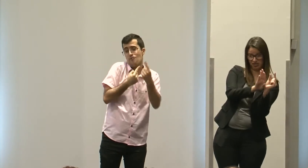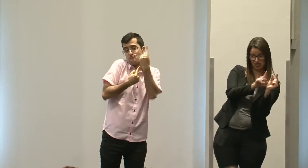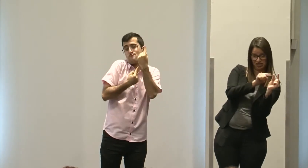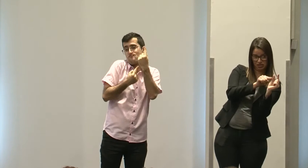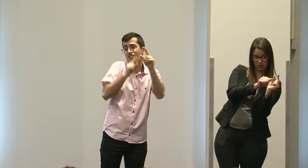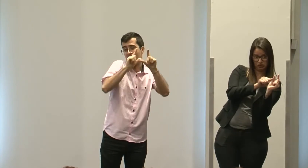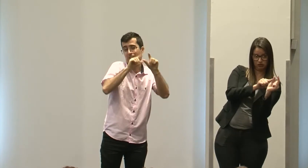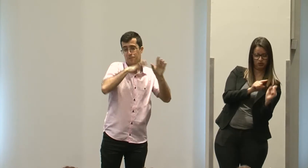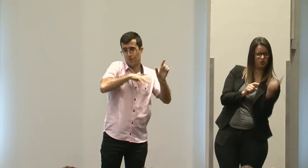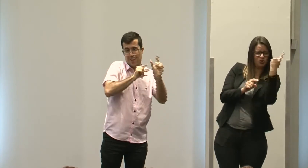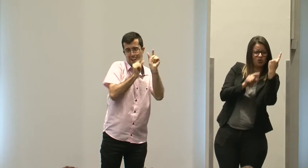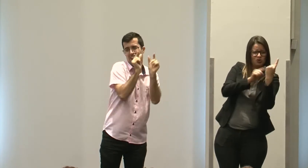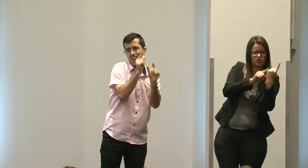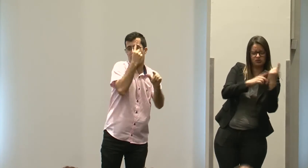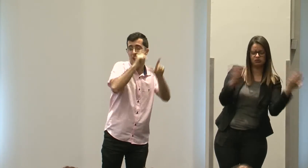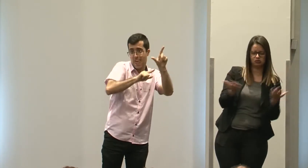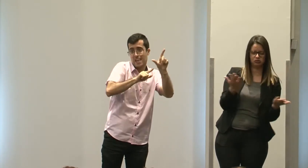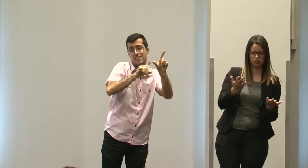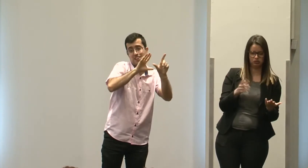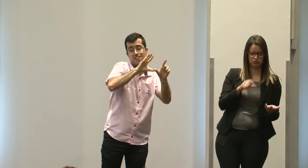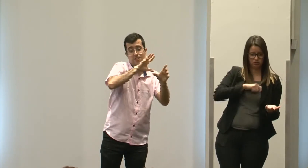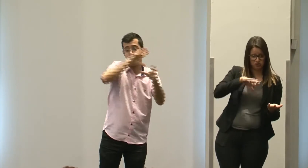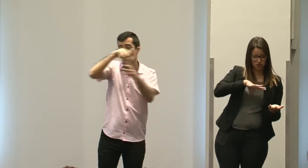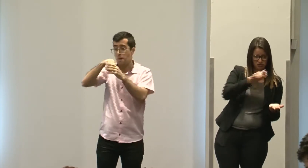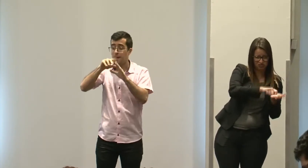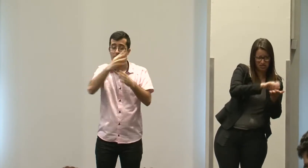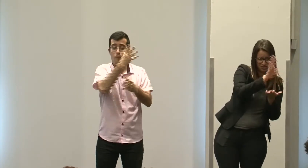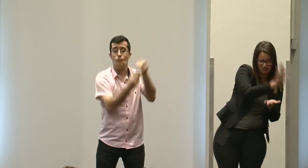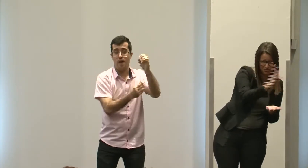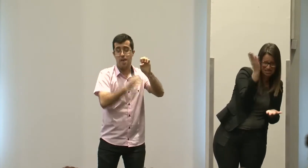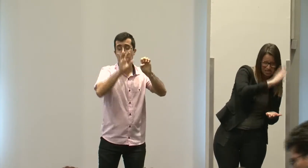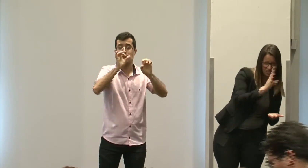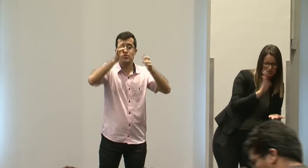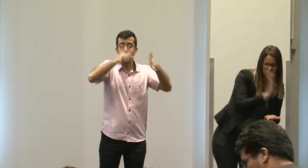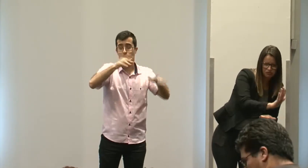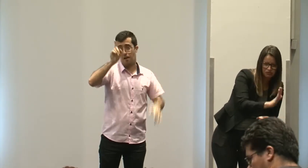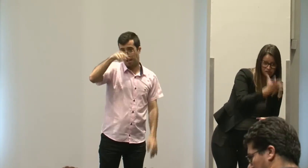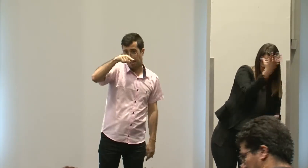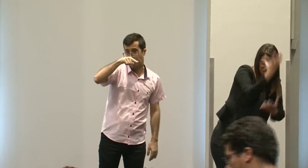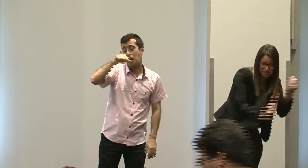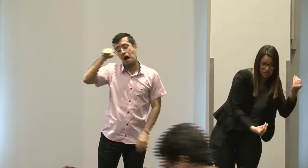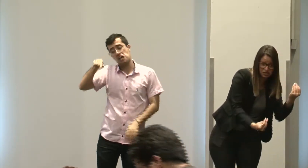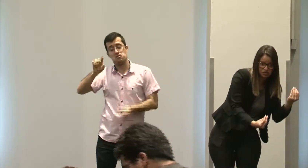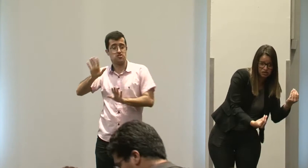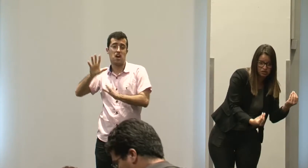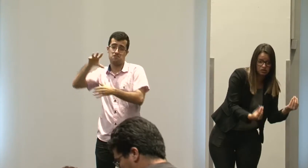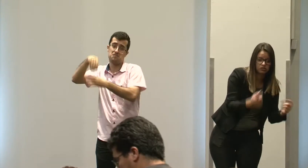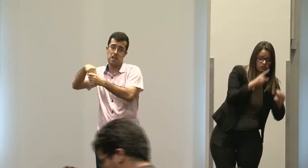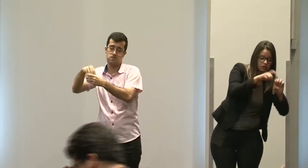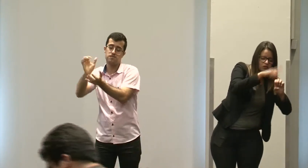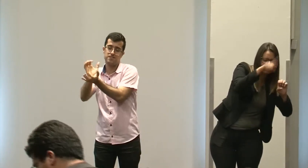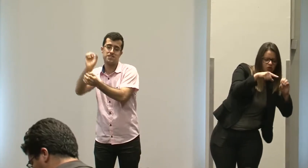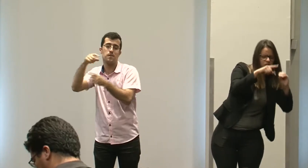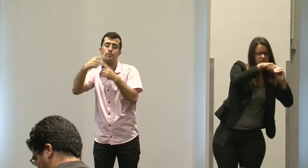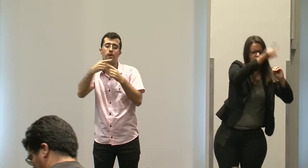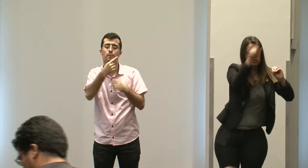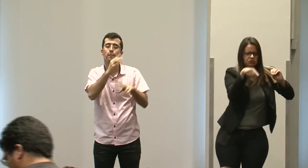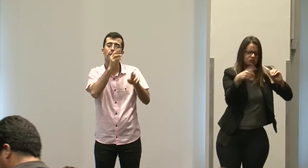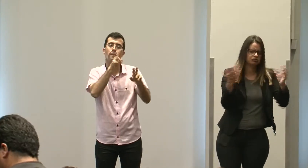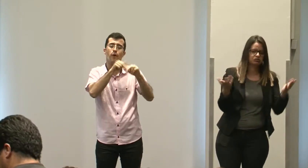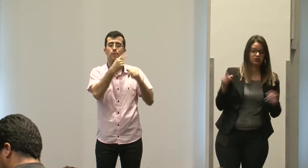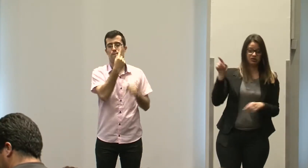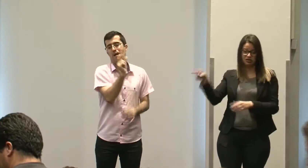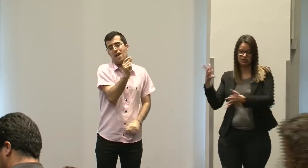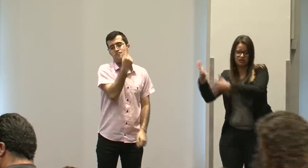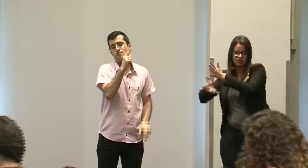Assim como no exemplo do verbo é, verbo é teria uma única letra, não é um sinal datilológico, mas ele